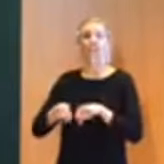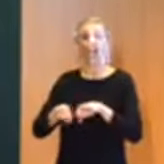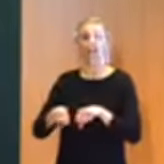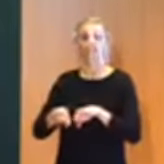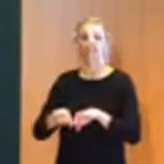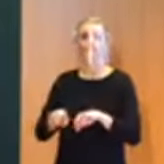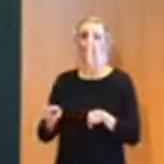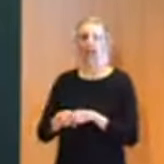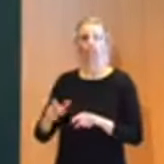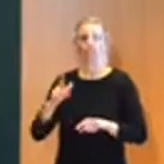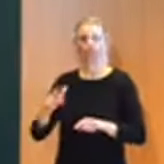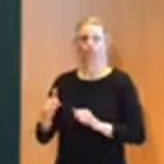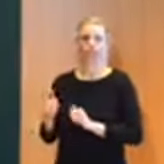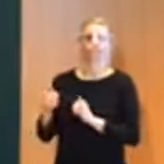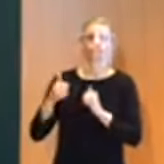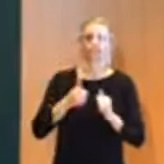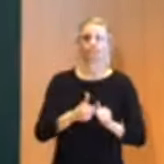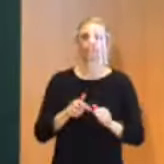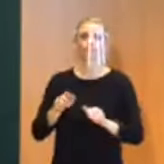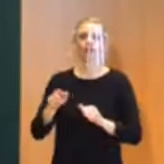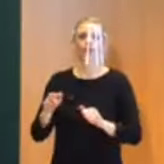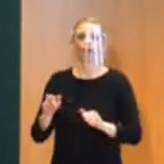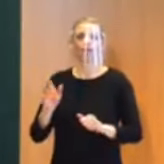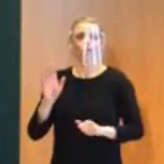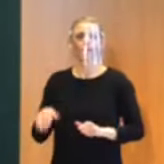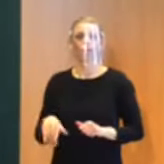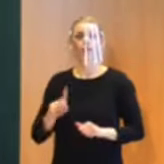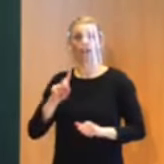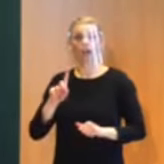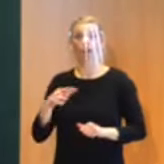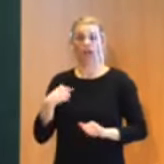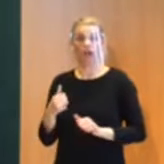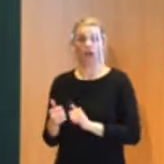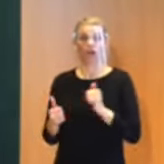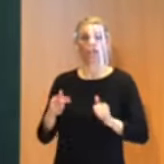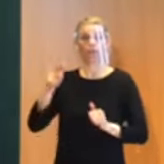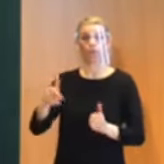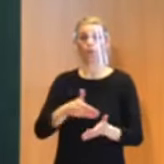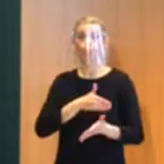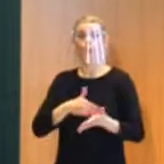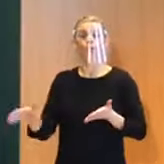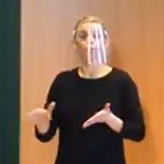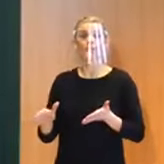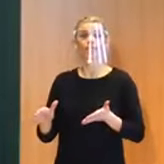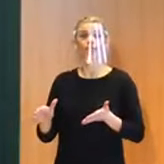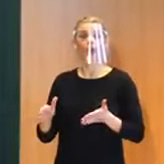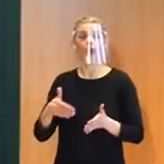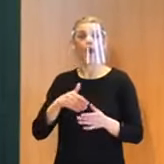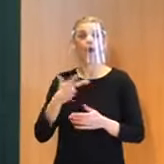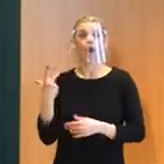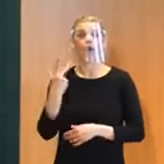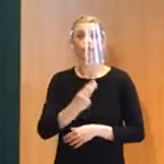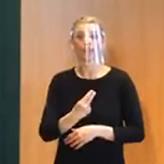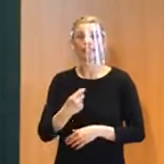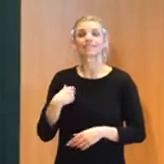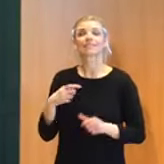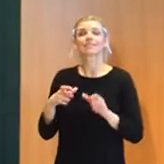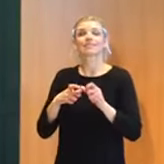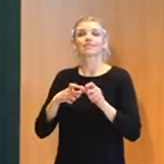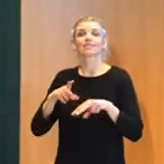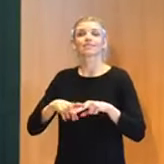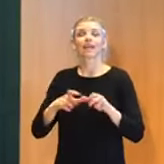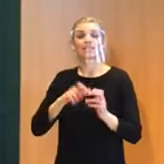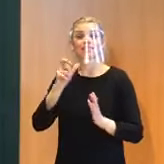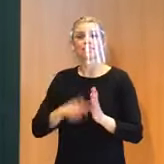spolu s ním. No ale ak on z vlády odmieta odísť, tak SAS ponúka ďalší ústupok, že dobre, nech tam teda